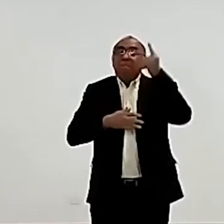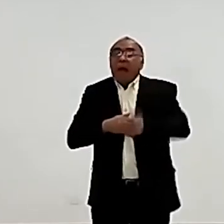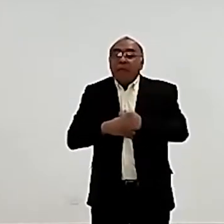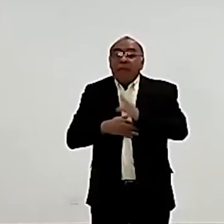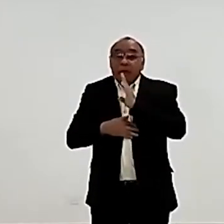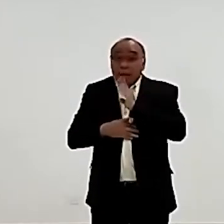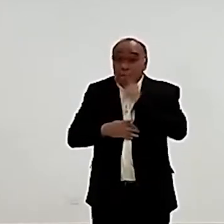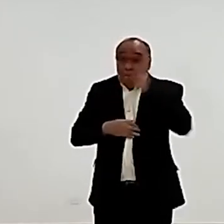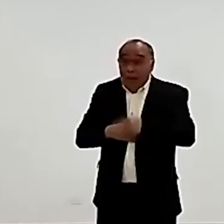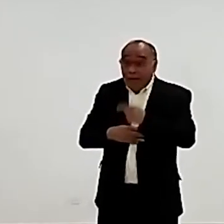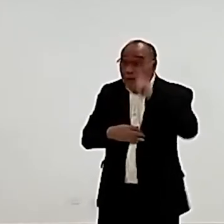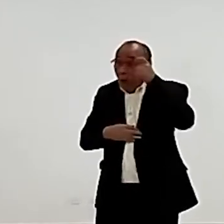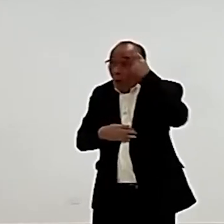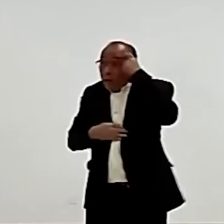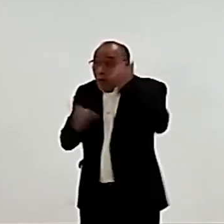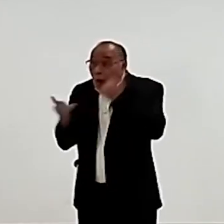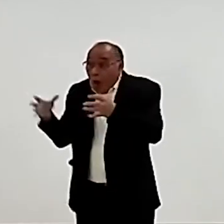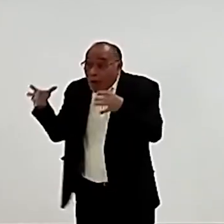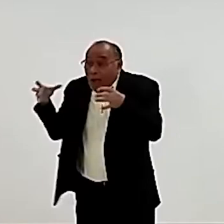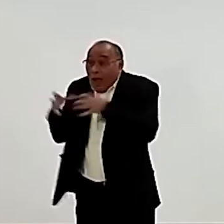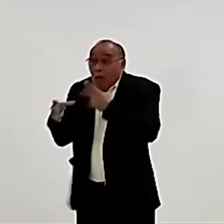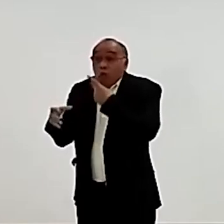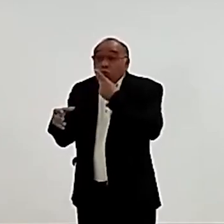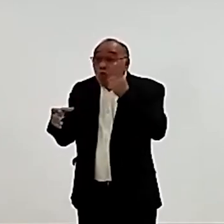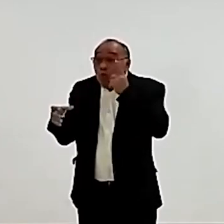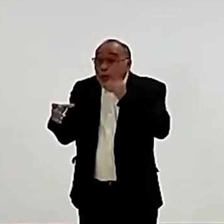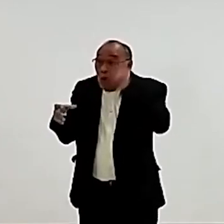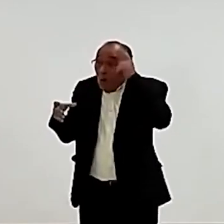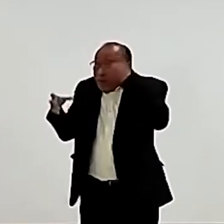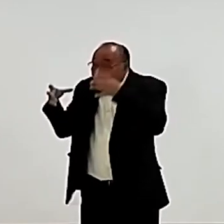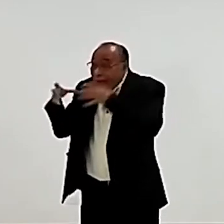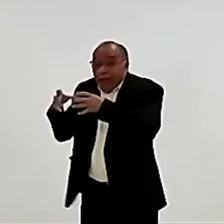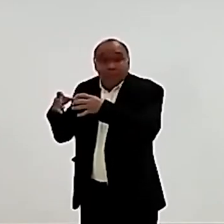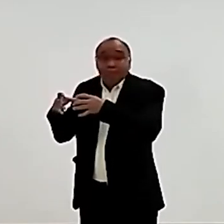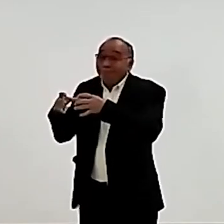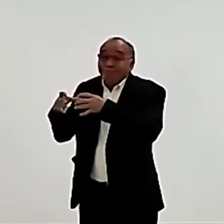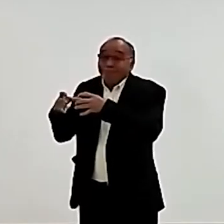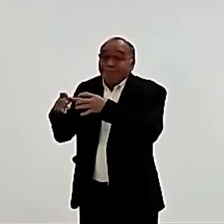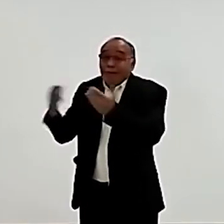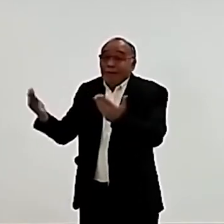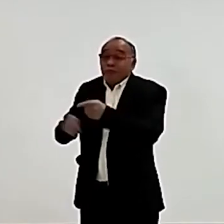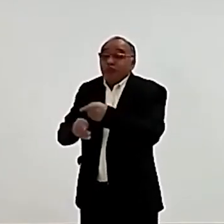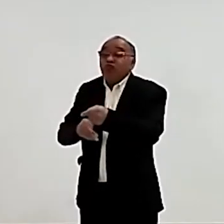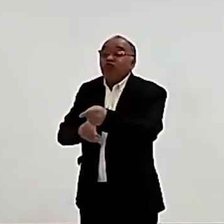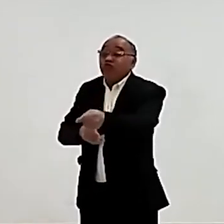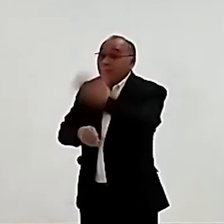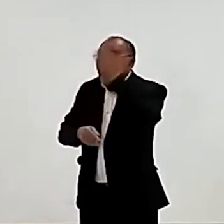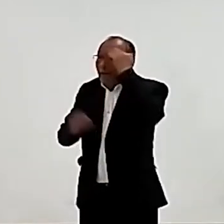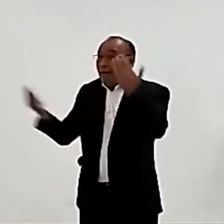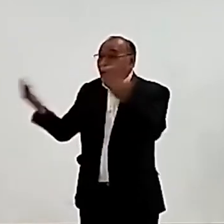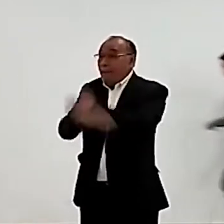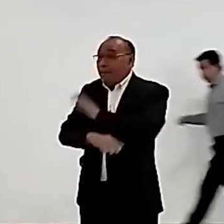qué quiere decir eso no quiere decir que más allá de los tres años